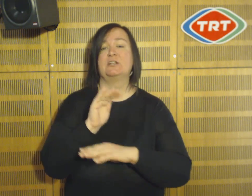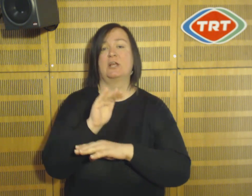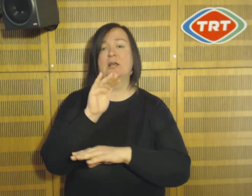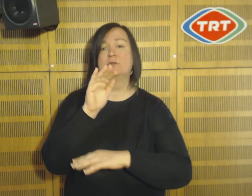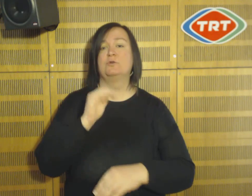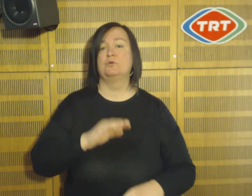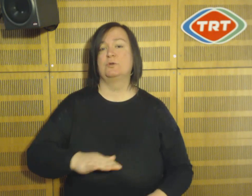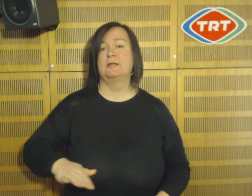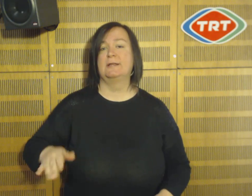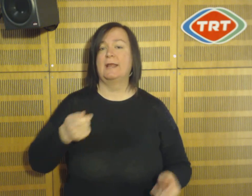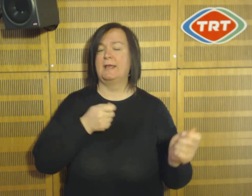yaşayan çocukların